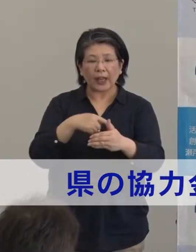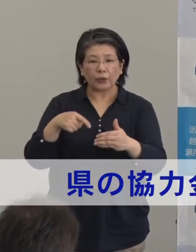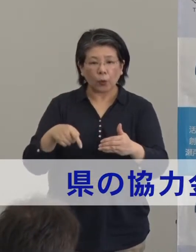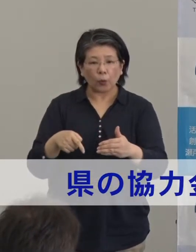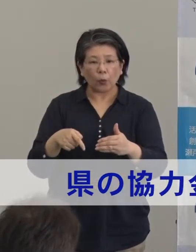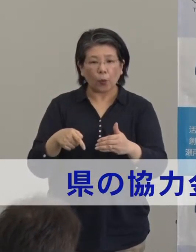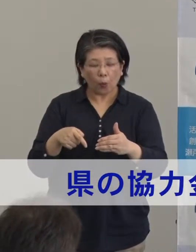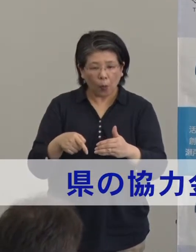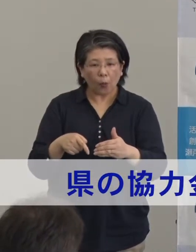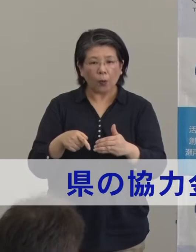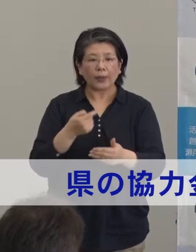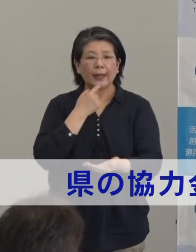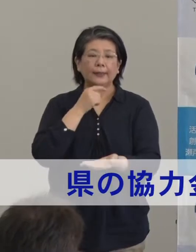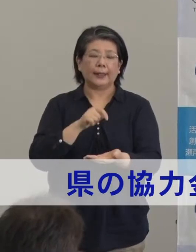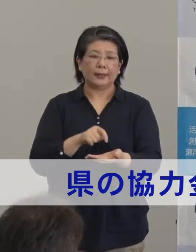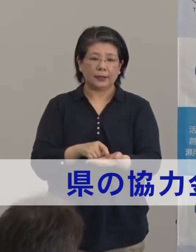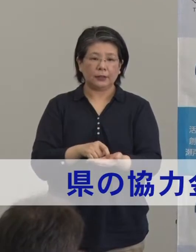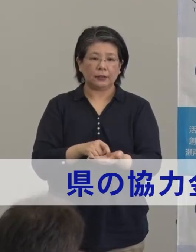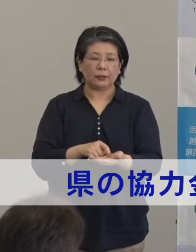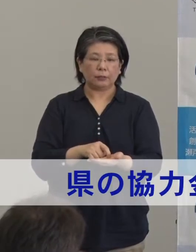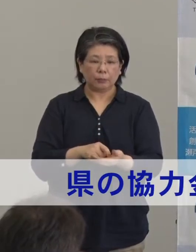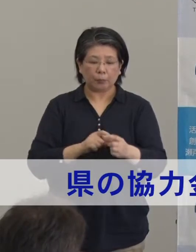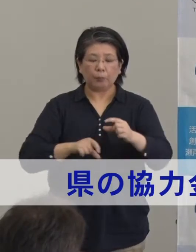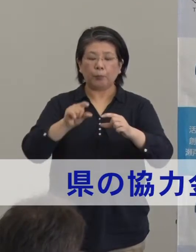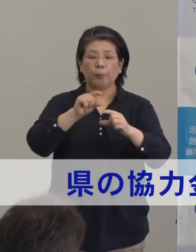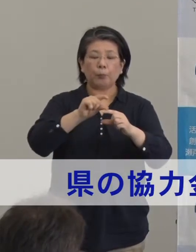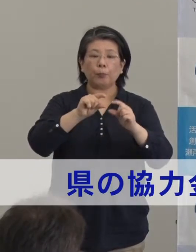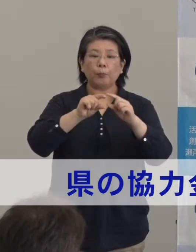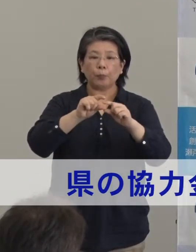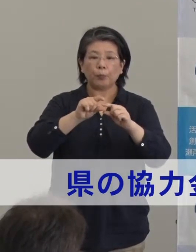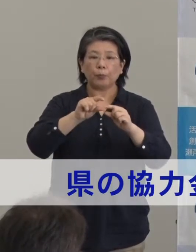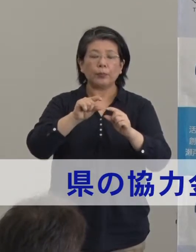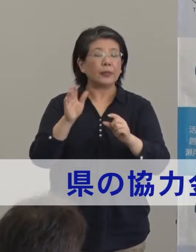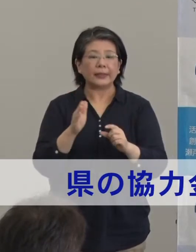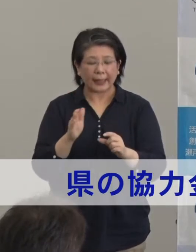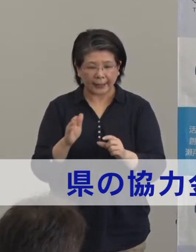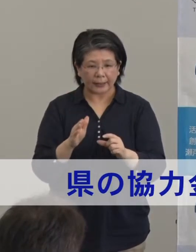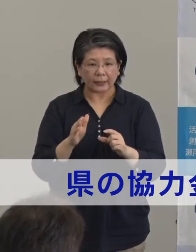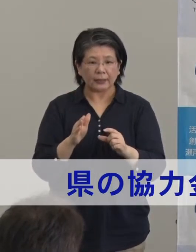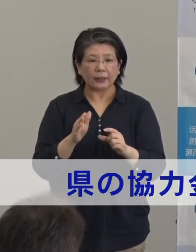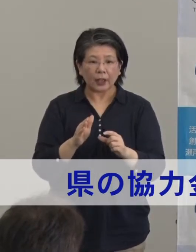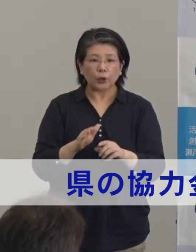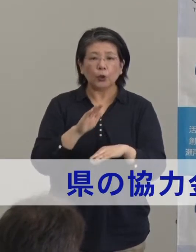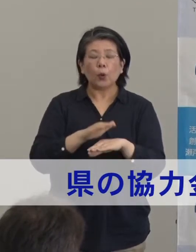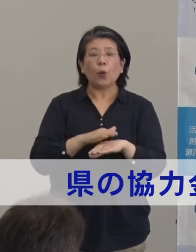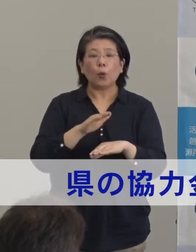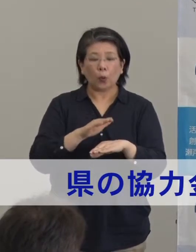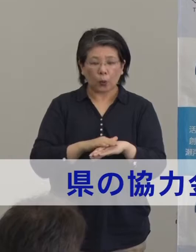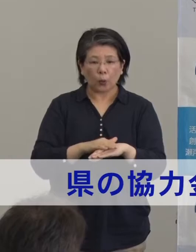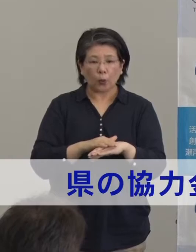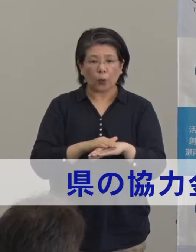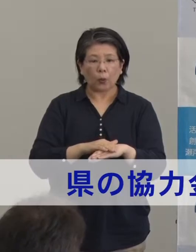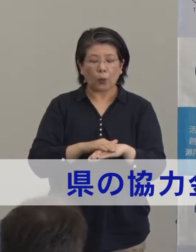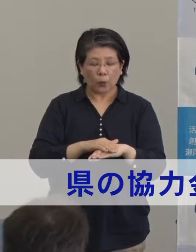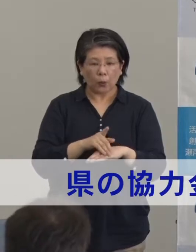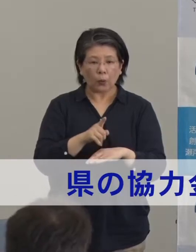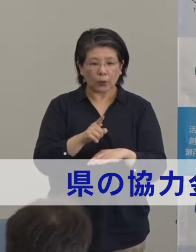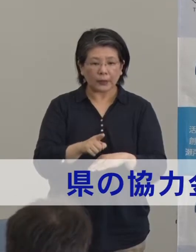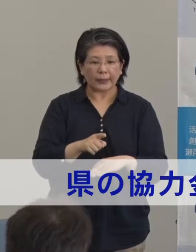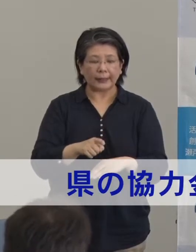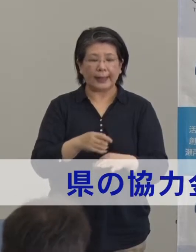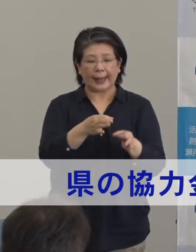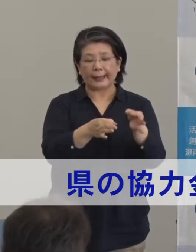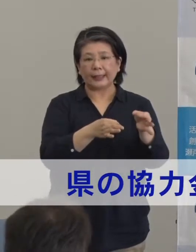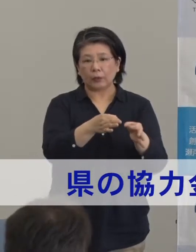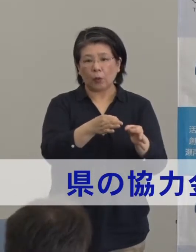回のまた補正予算におきまして、実質無担保、無利子化したいということで、少しでもつないでいって、事業を継続